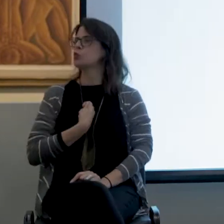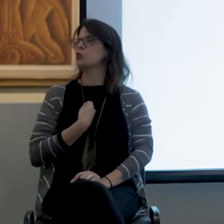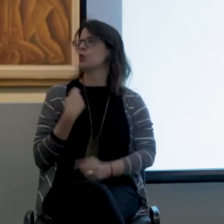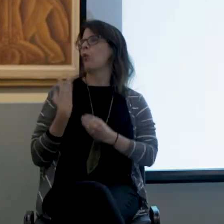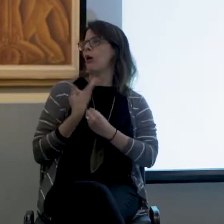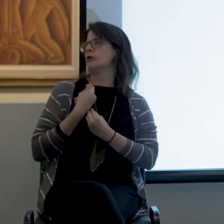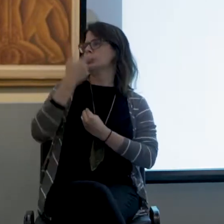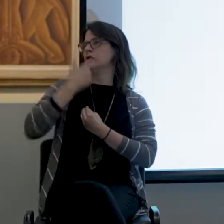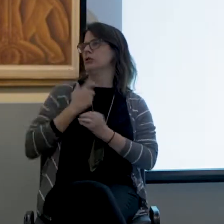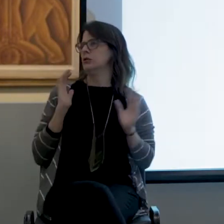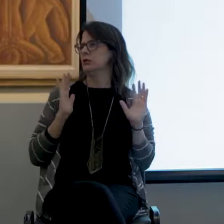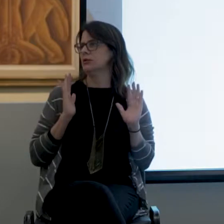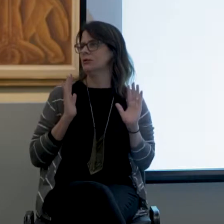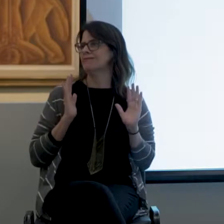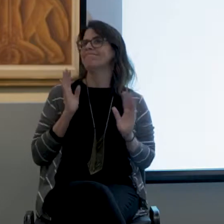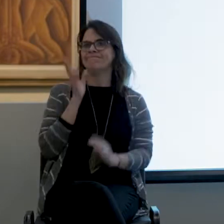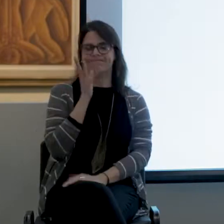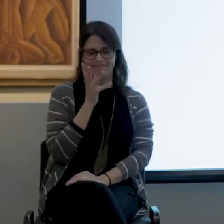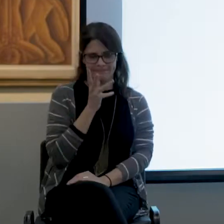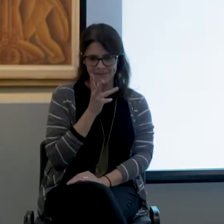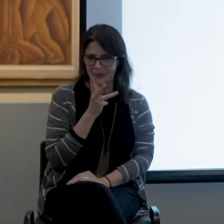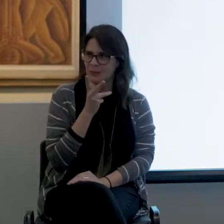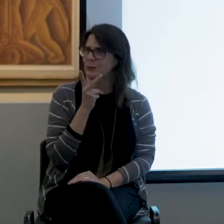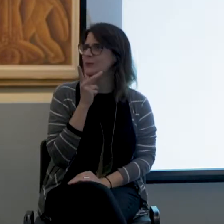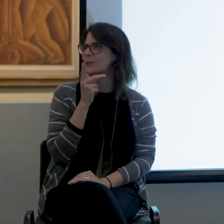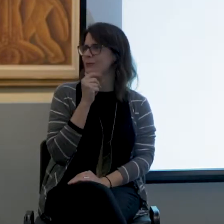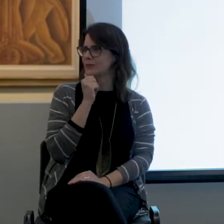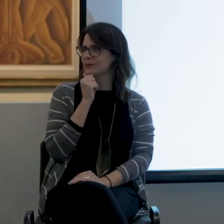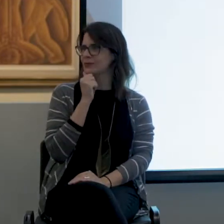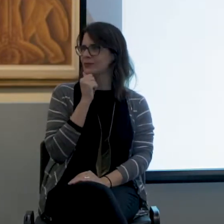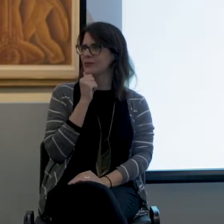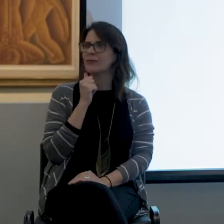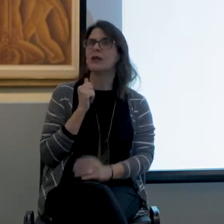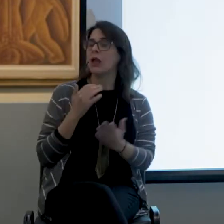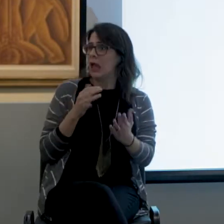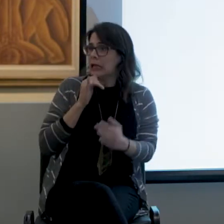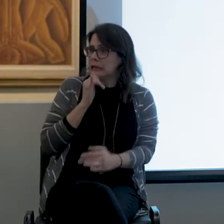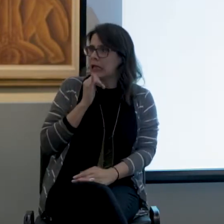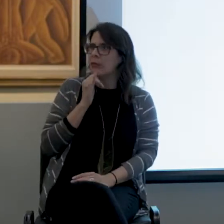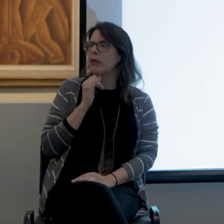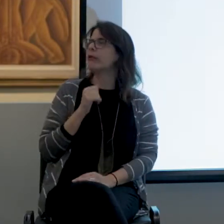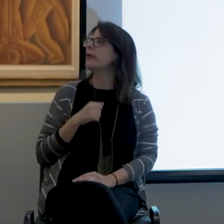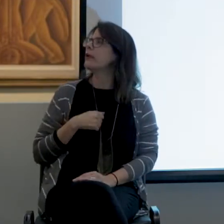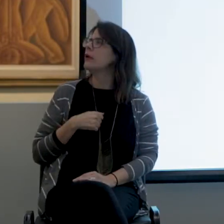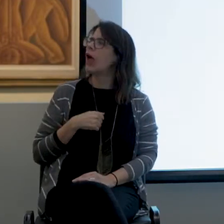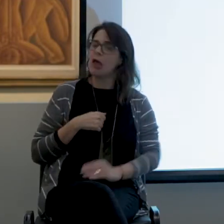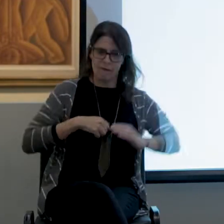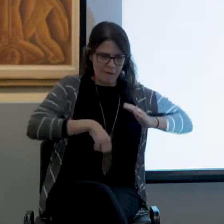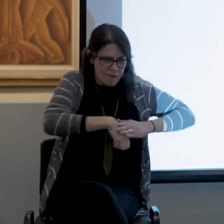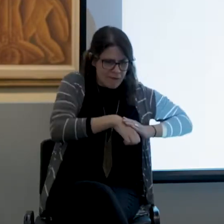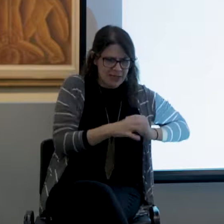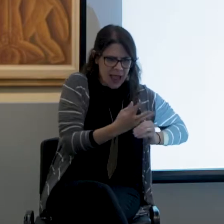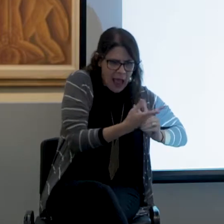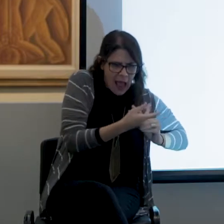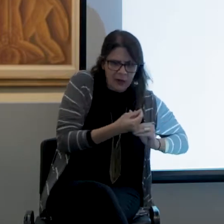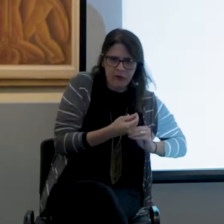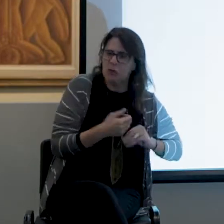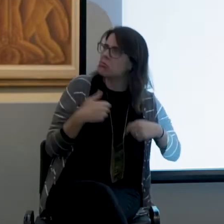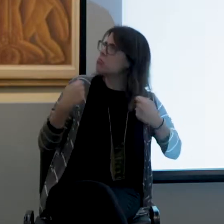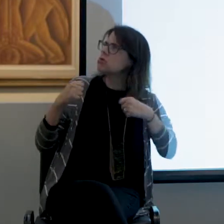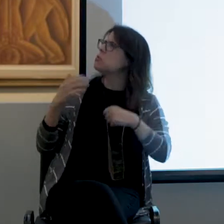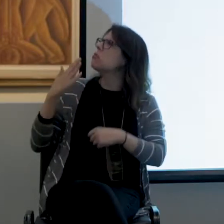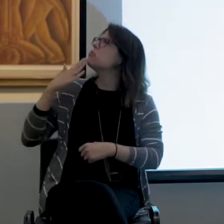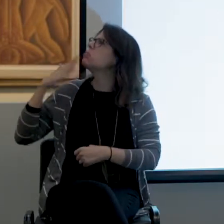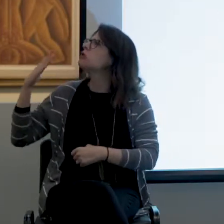ao próprio mundo da arte. Quer dizer, o artista agora não precisa mais pedir licença para o Papa, teoricamente, né? Ou